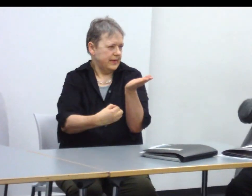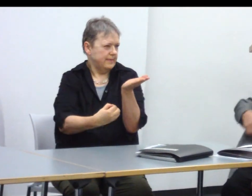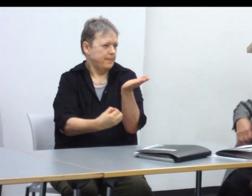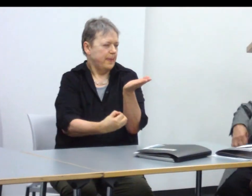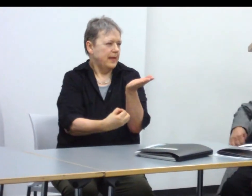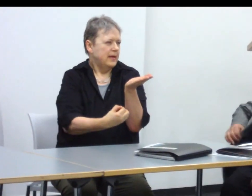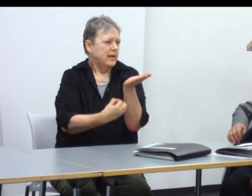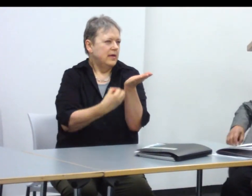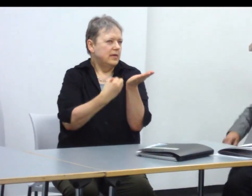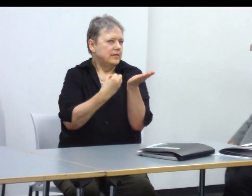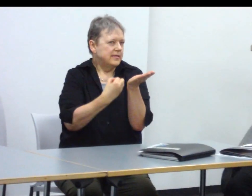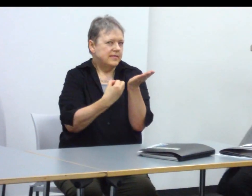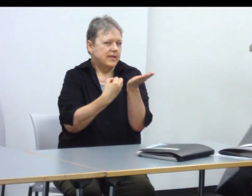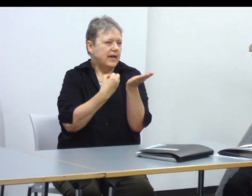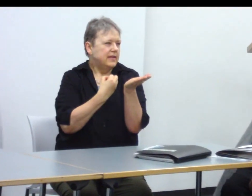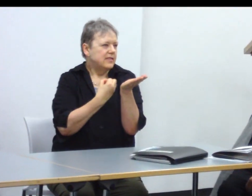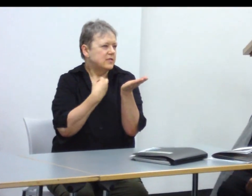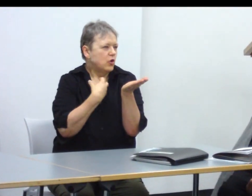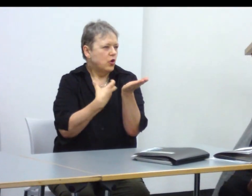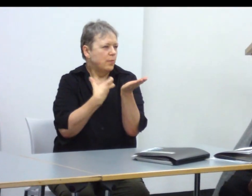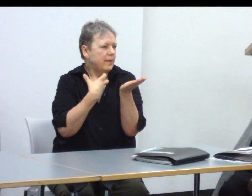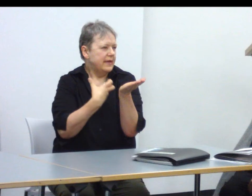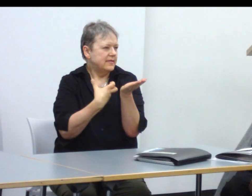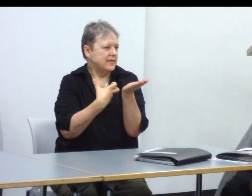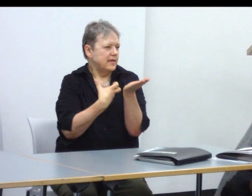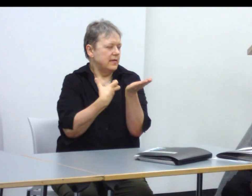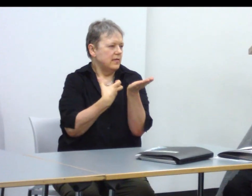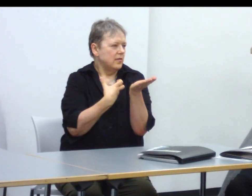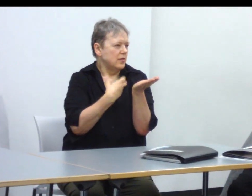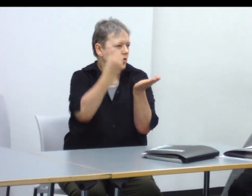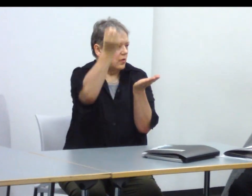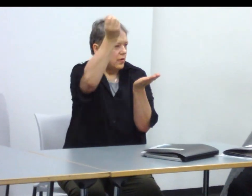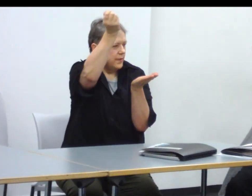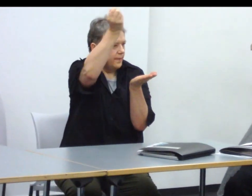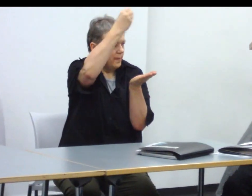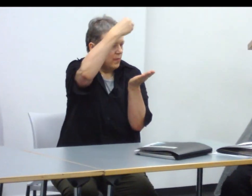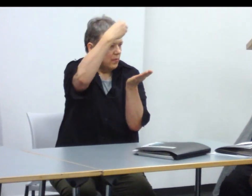wirken, das ist eine so komplexe